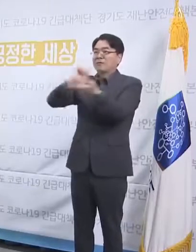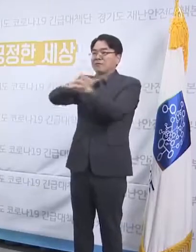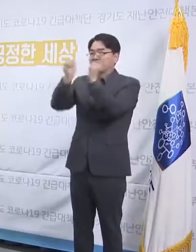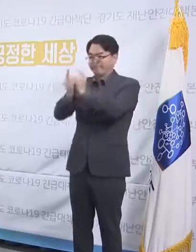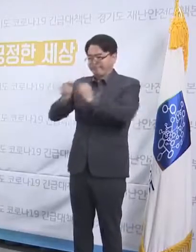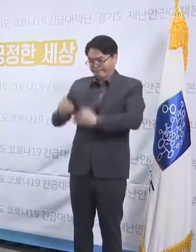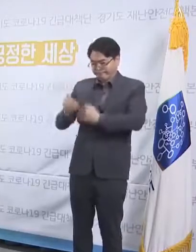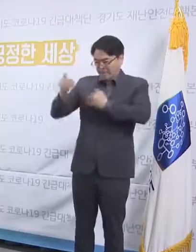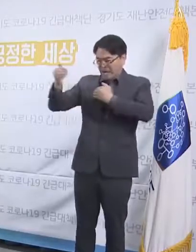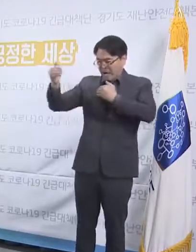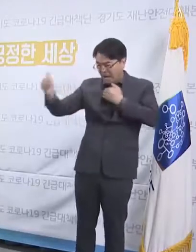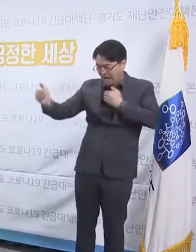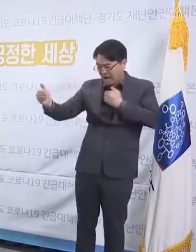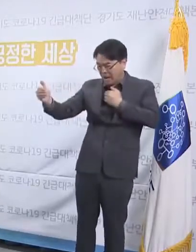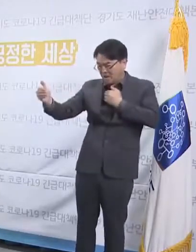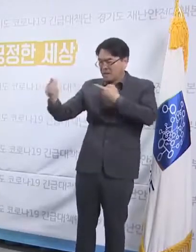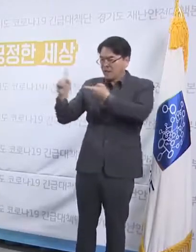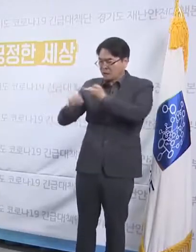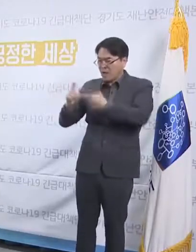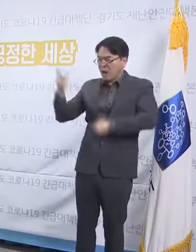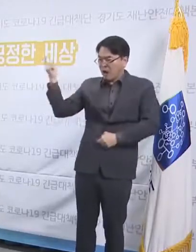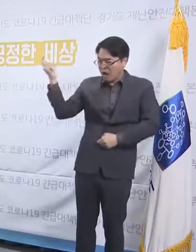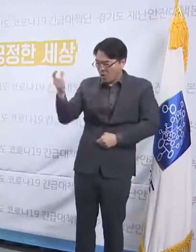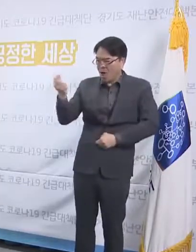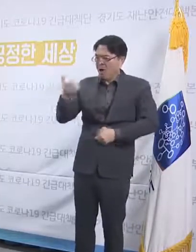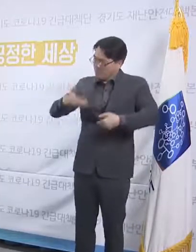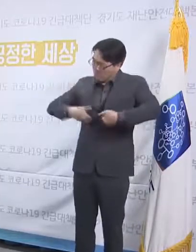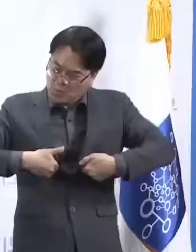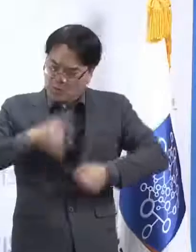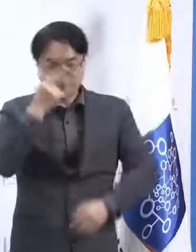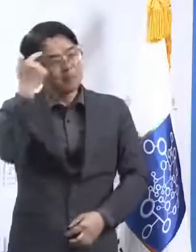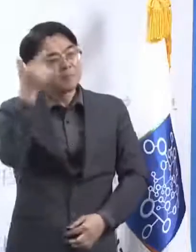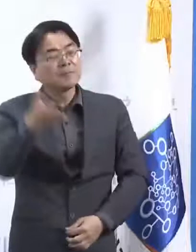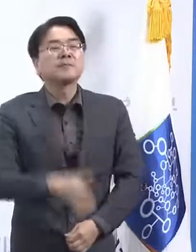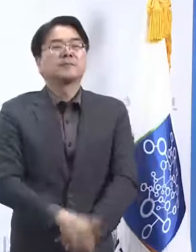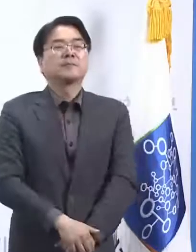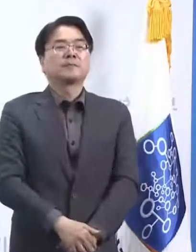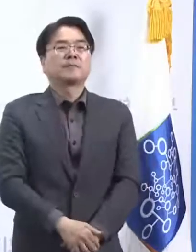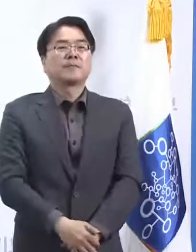거리두기가 강화되는 것에 대한 염두를 두고 계신가요? 라는 질문입니다.